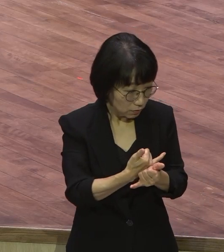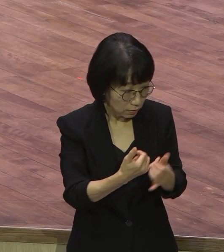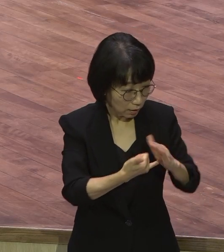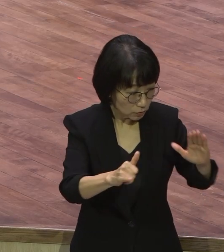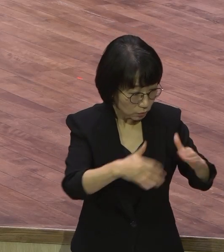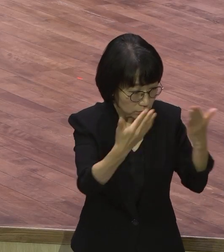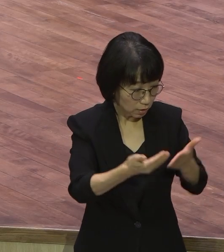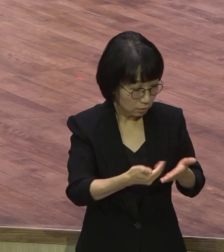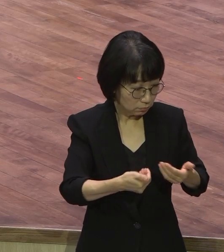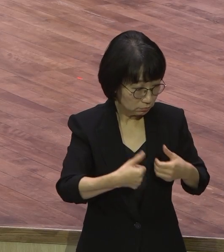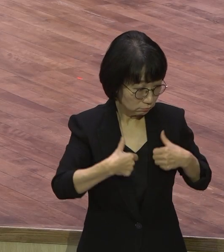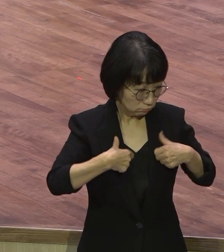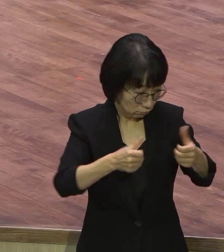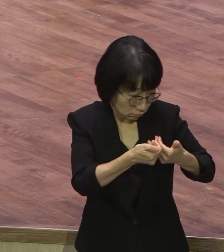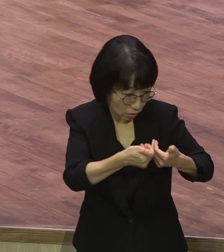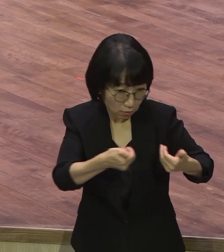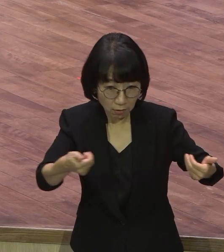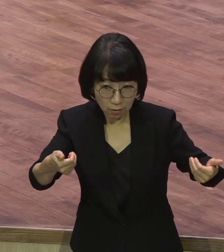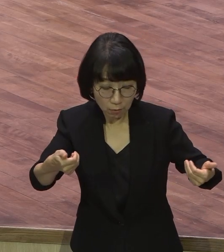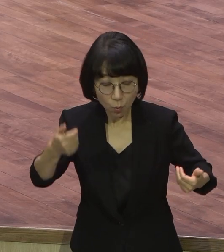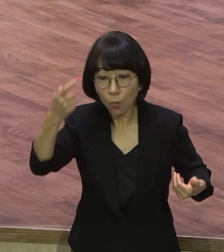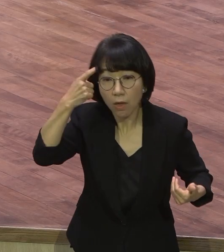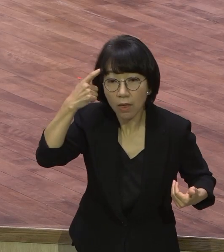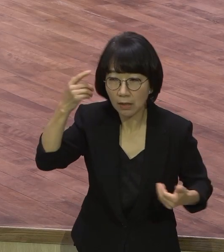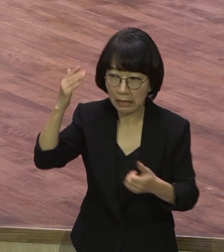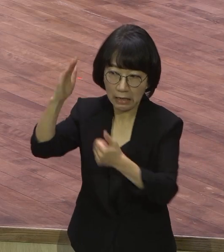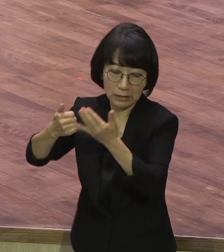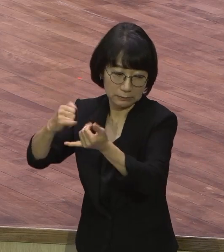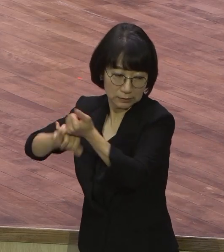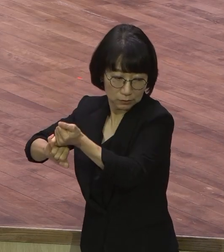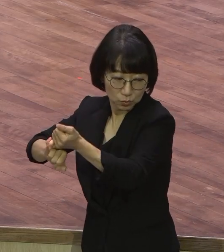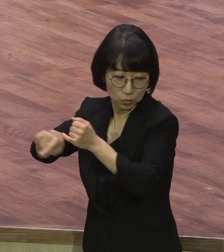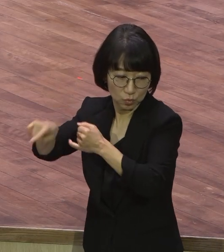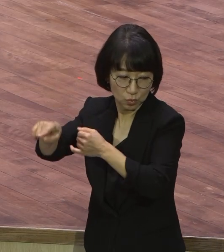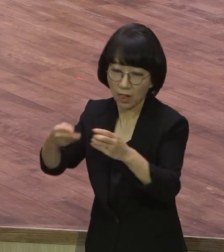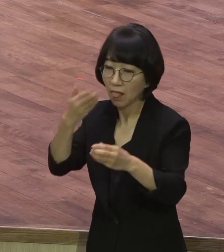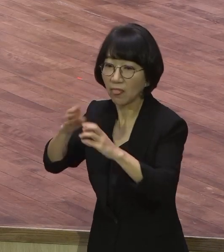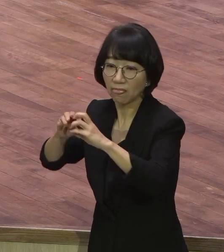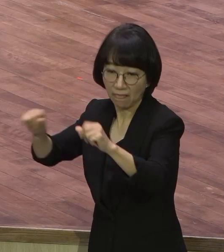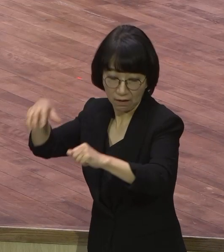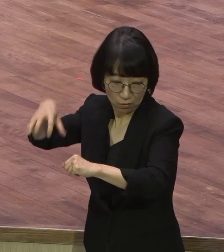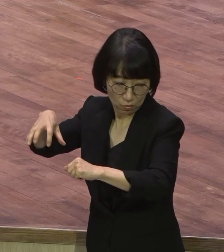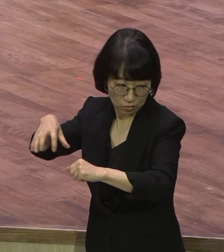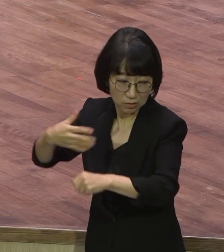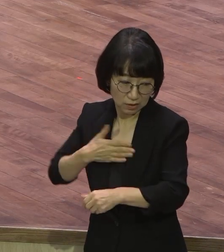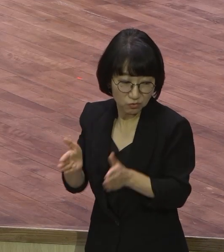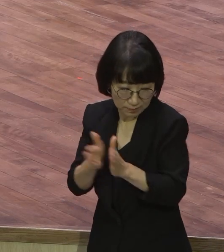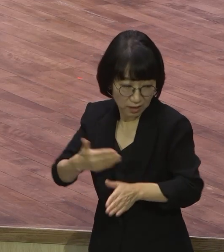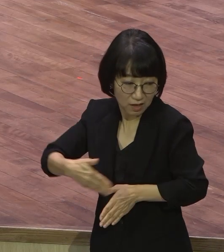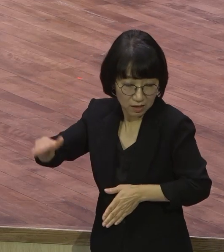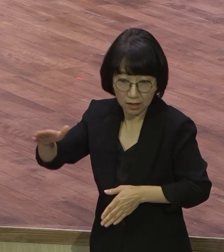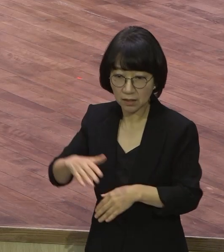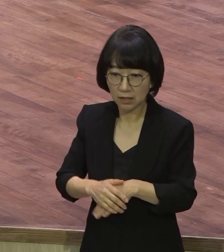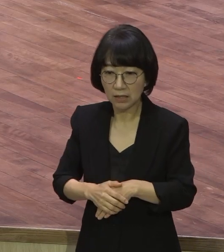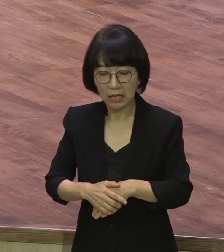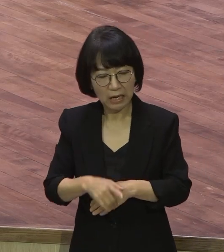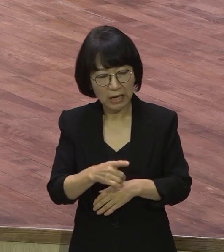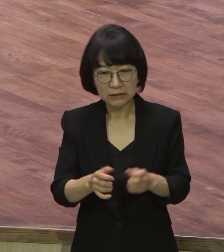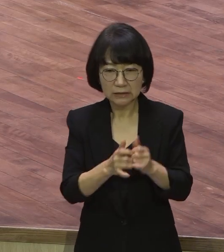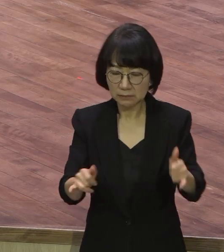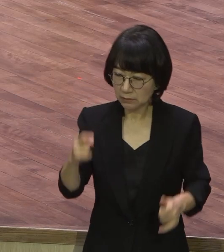떠나래 약속의 땅 가난 땅을 향해서 떠날 때 아브라함을